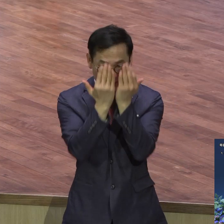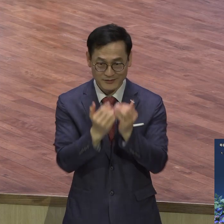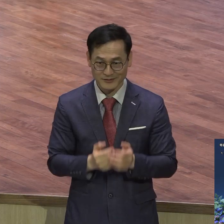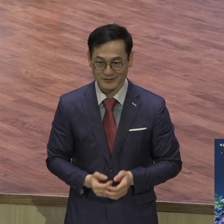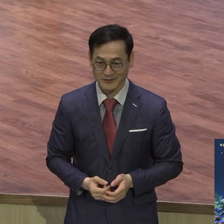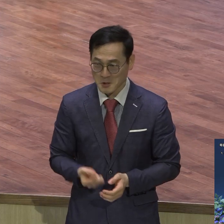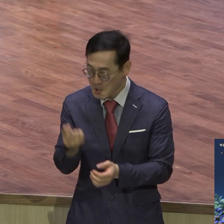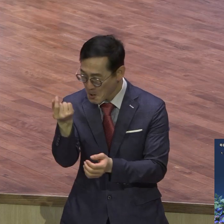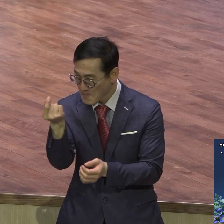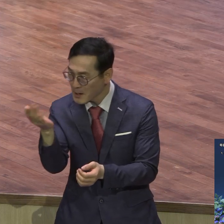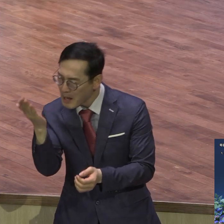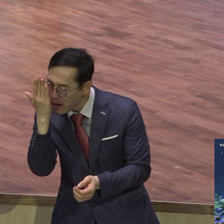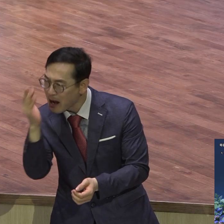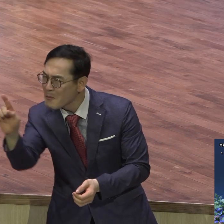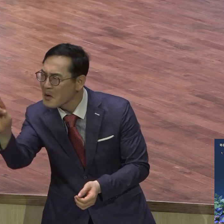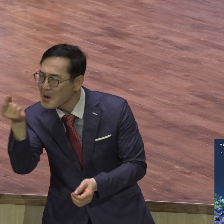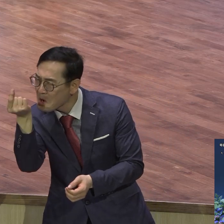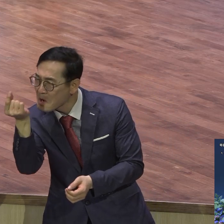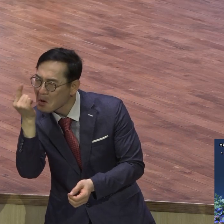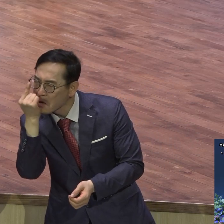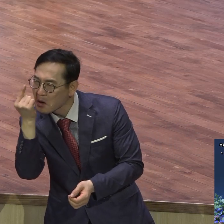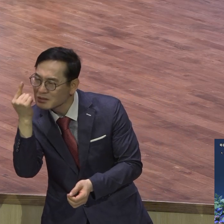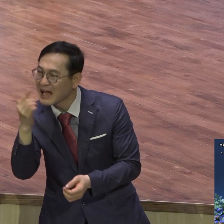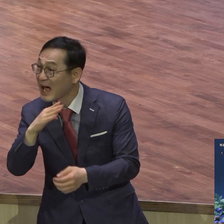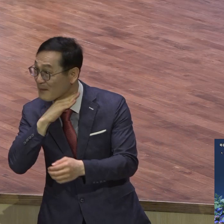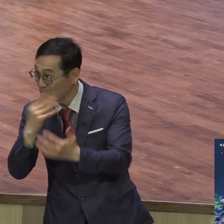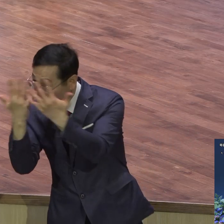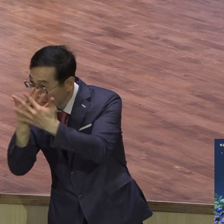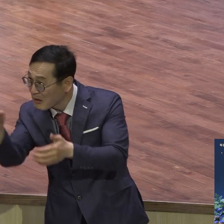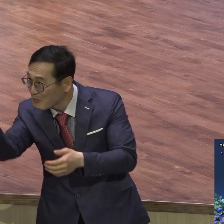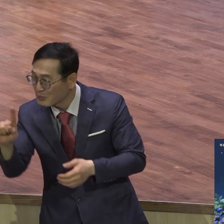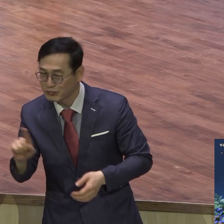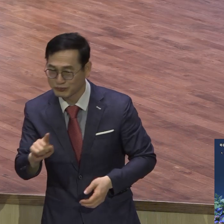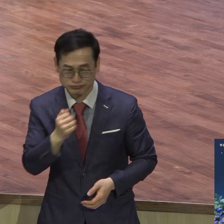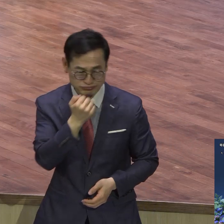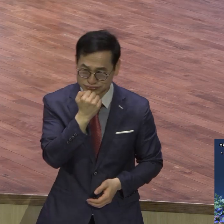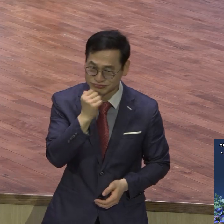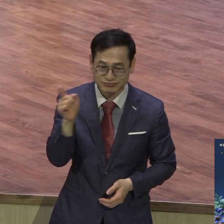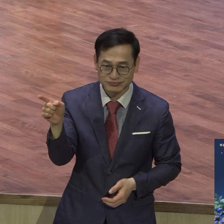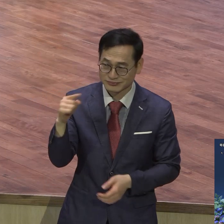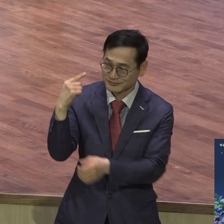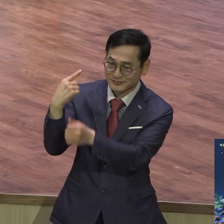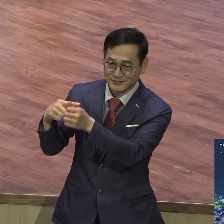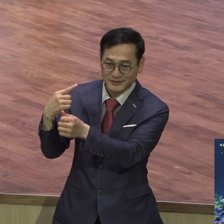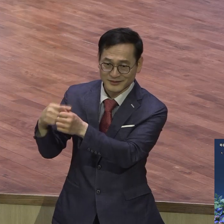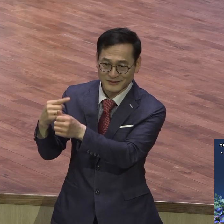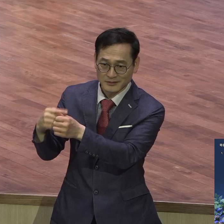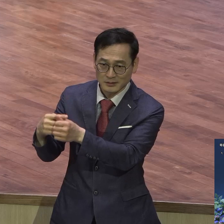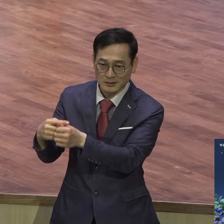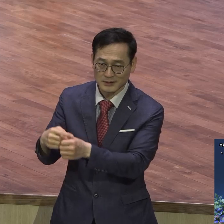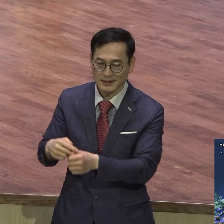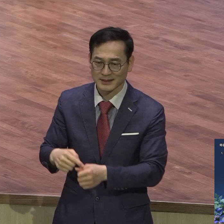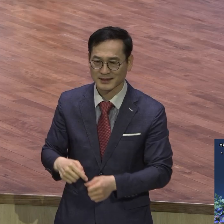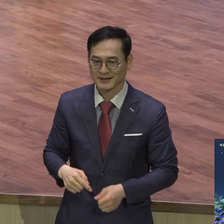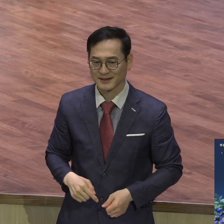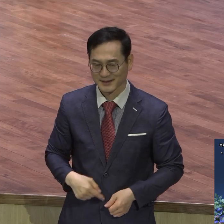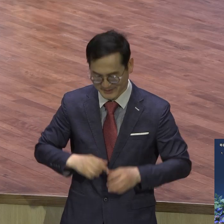톱밥 그거 가지고 뭐라고 비판합니다 이거 말이 됩니까 이걸 어불성설이라고 그래요